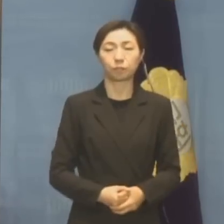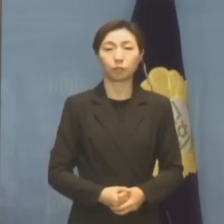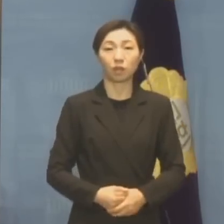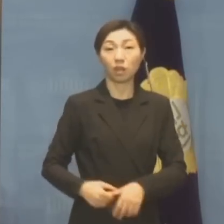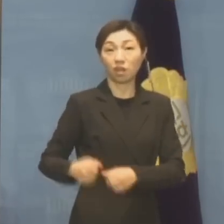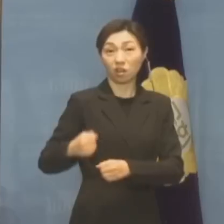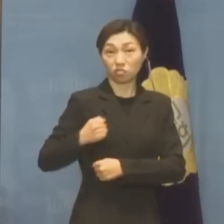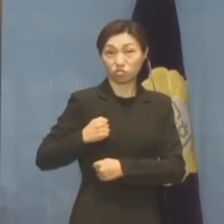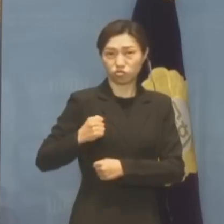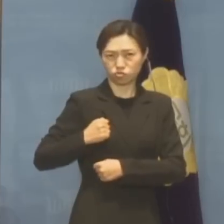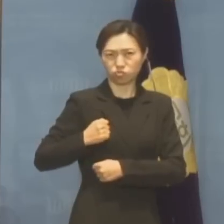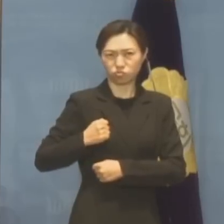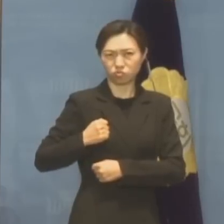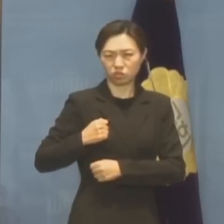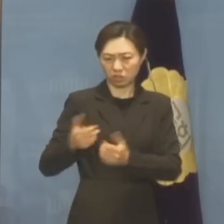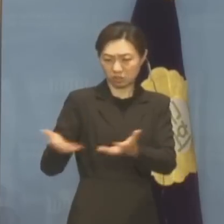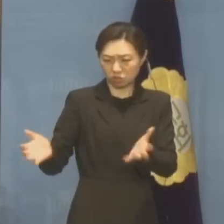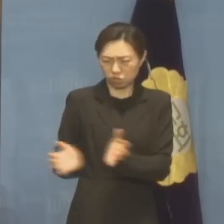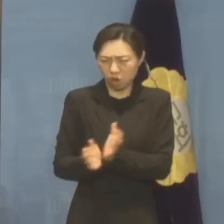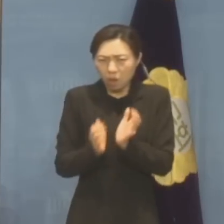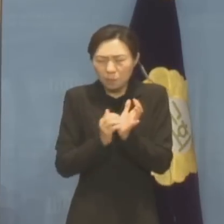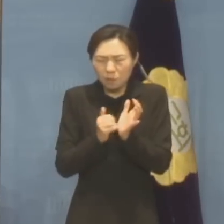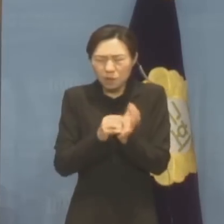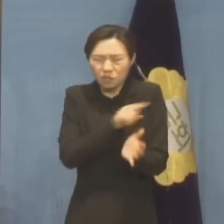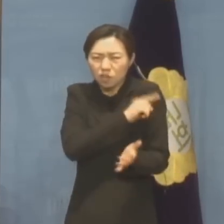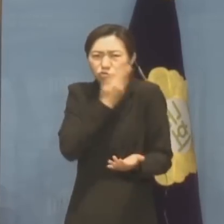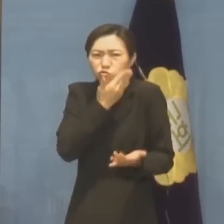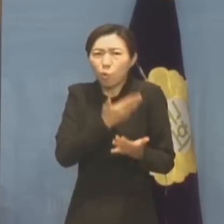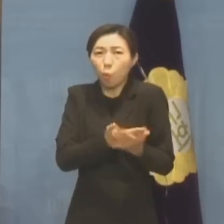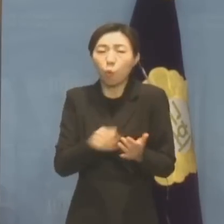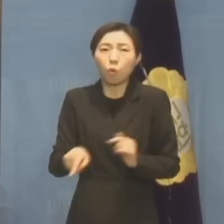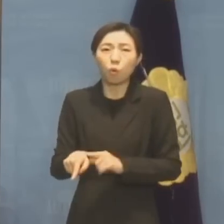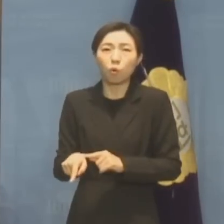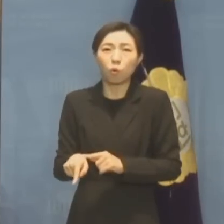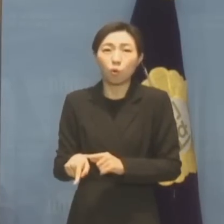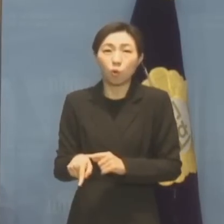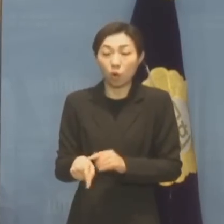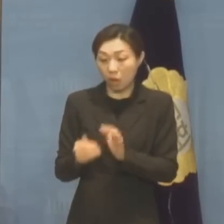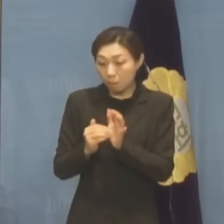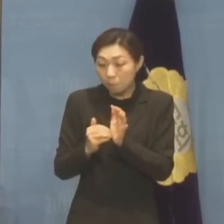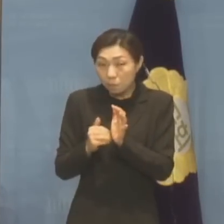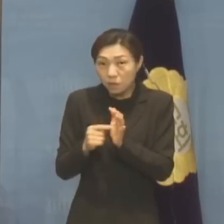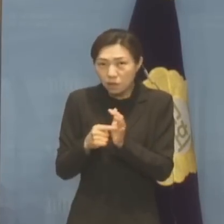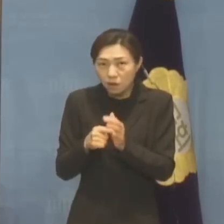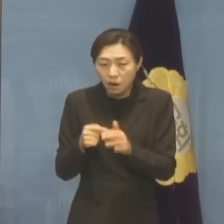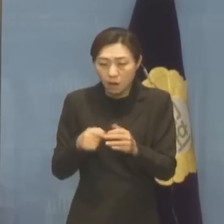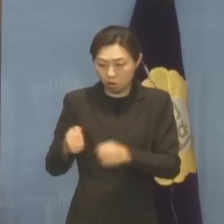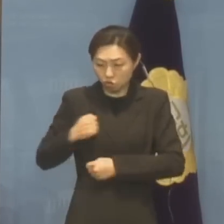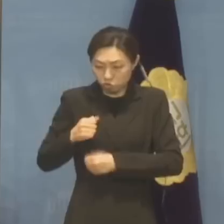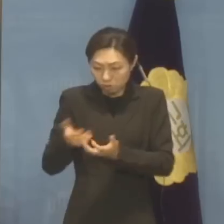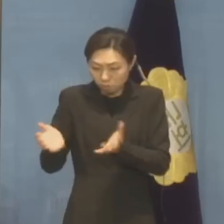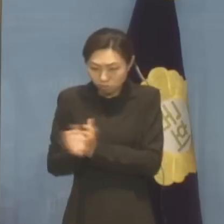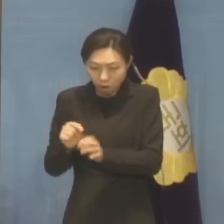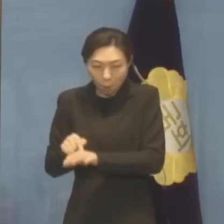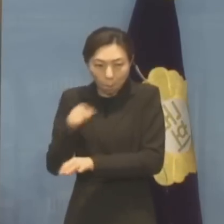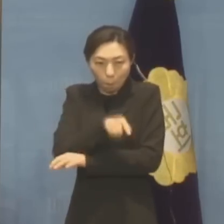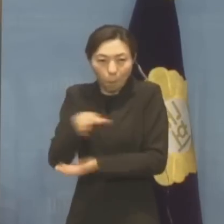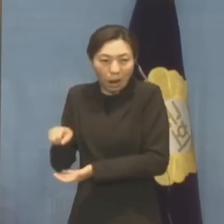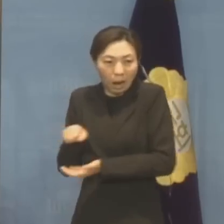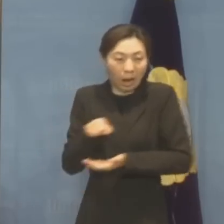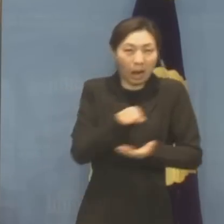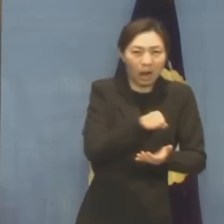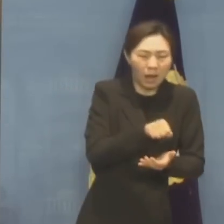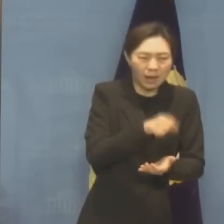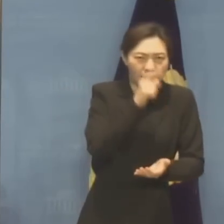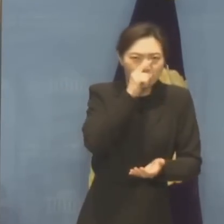군에서는 비밀 관리가 기본입니다. 비밀 문서를 부대 밖으로 가져가는 순간 민감한 정보가